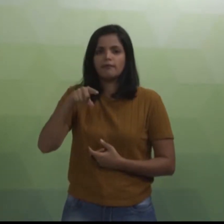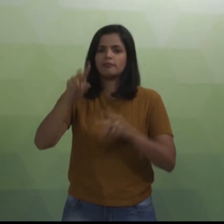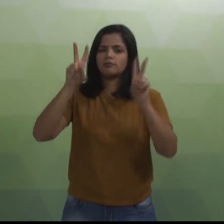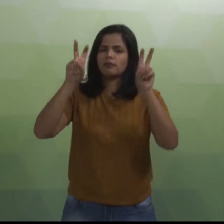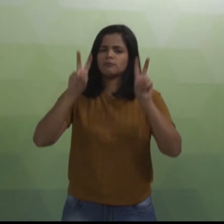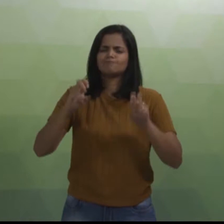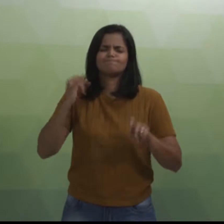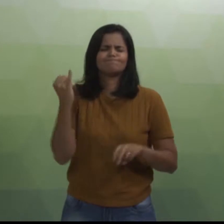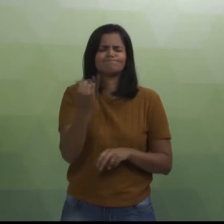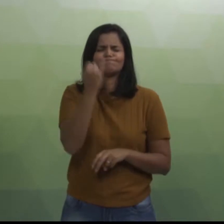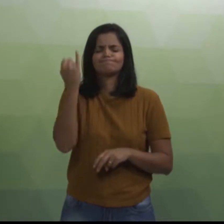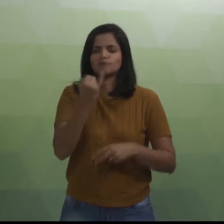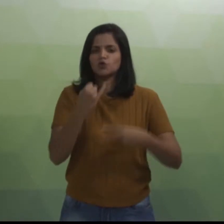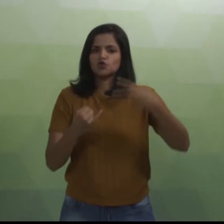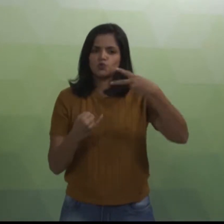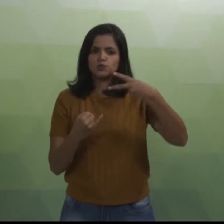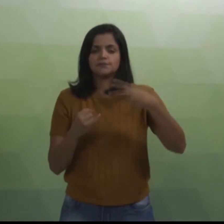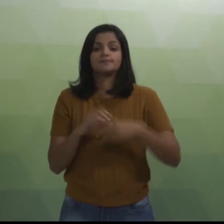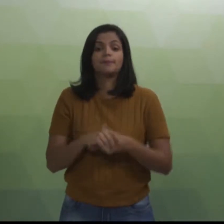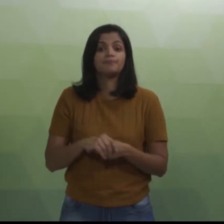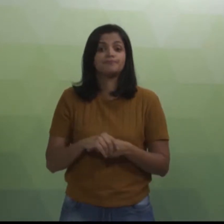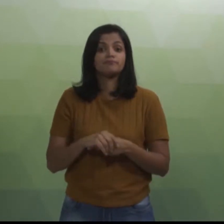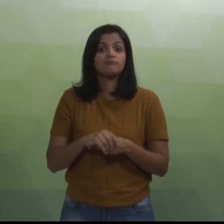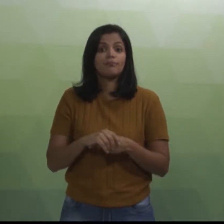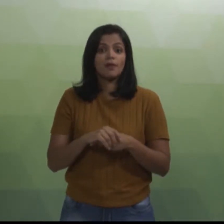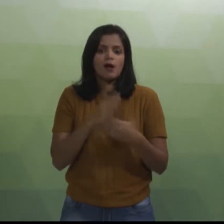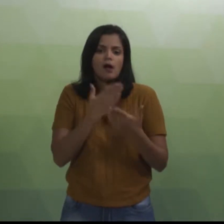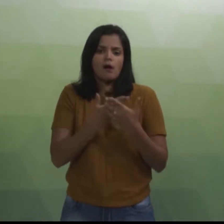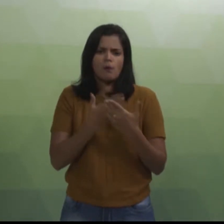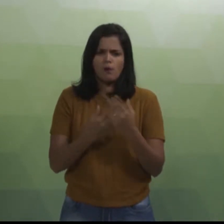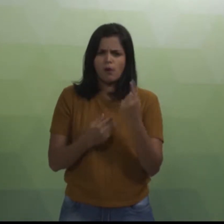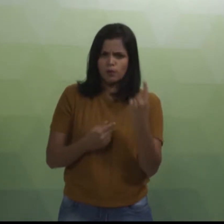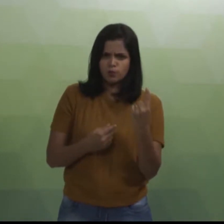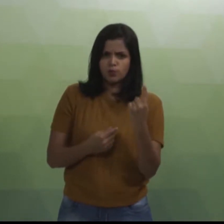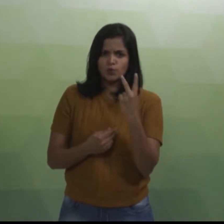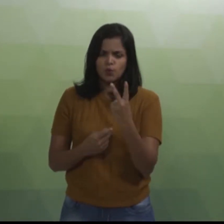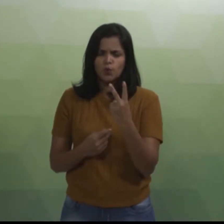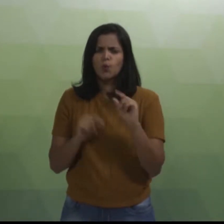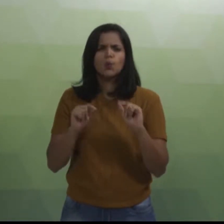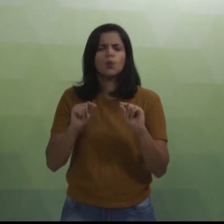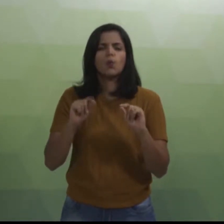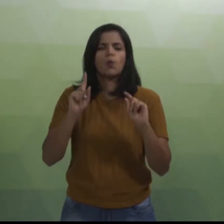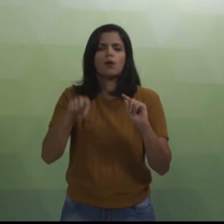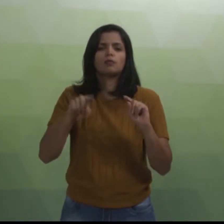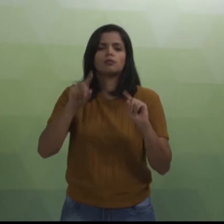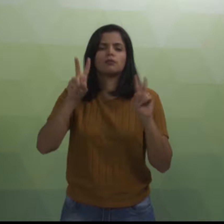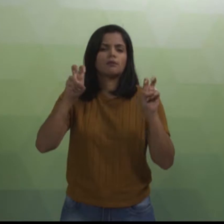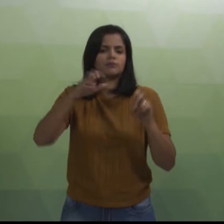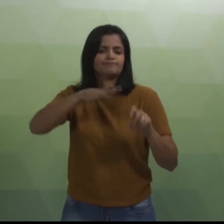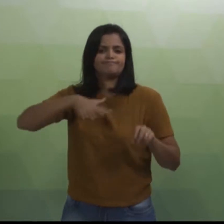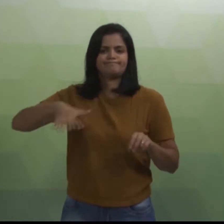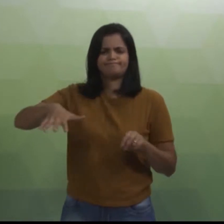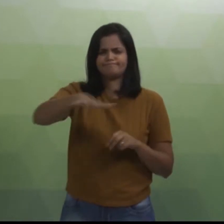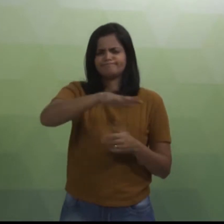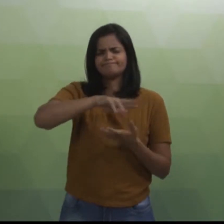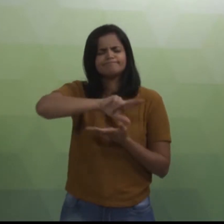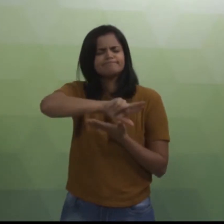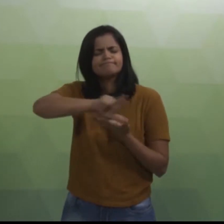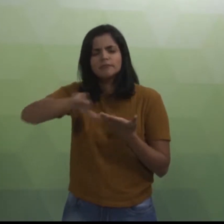E vocês devem entender essas duas temáticas, que são muito importantes. Teremos a aula 1 e a aula 2, onde trabalharemos